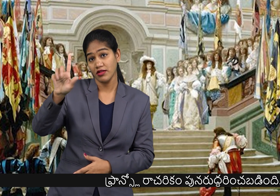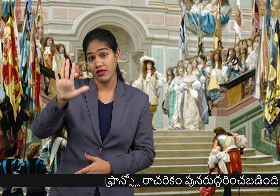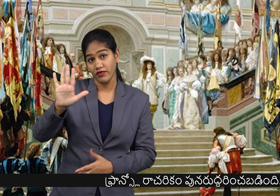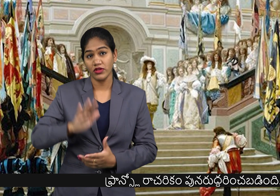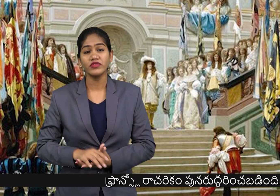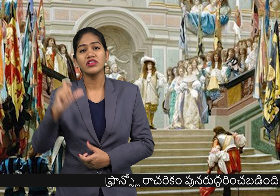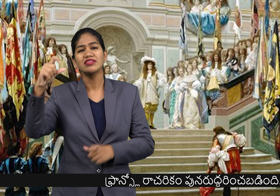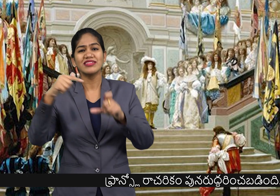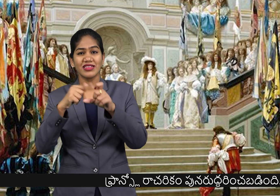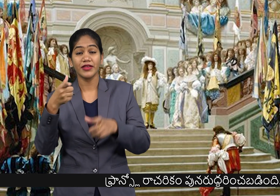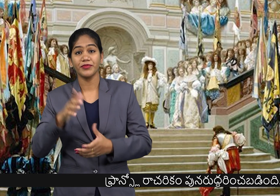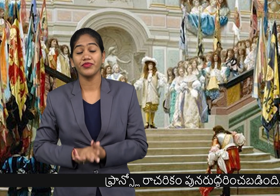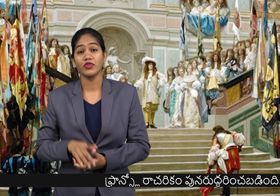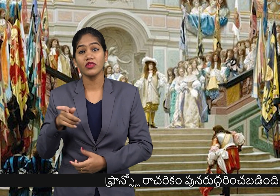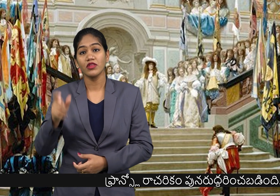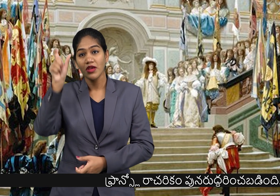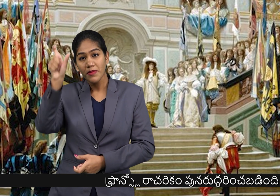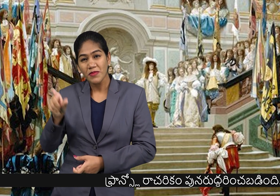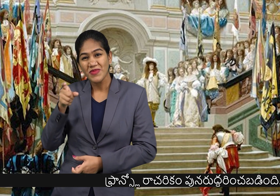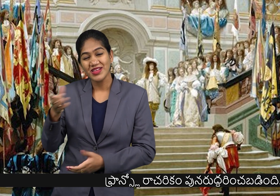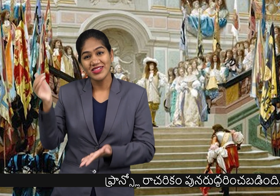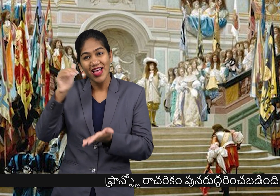ఫ్రాన్స్లో రాజరికం పునరుద్ధరించబడింది.